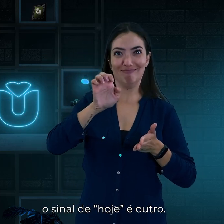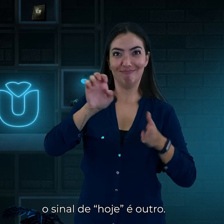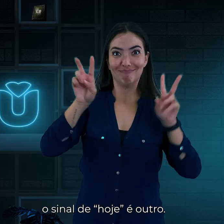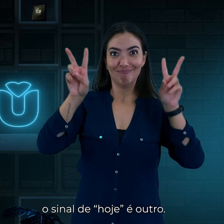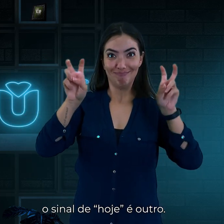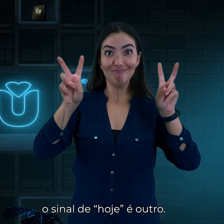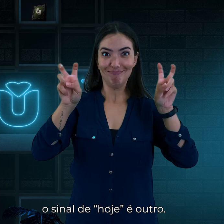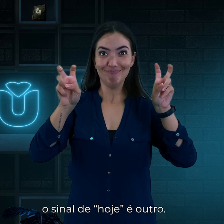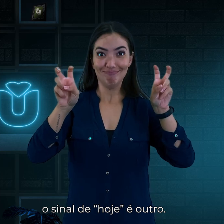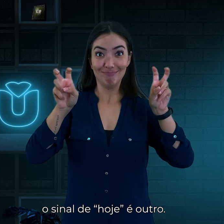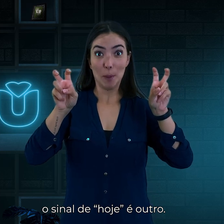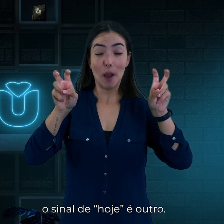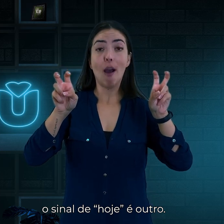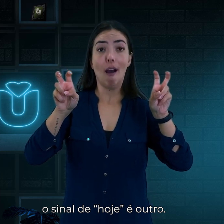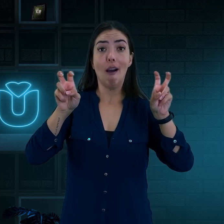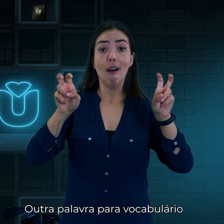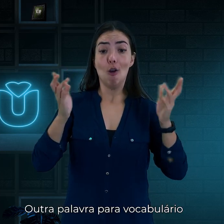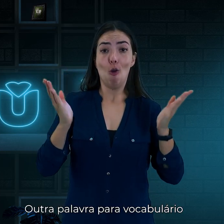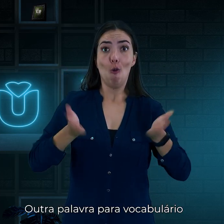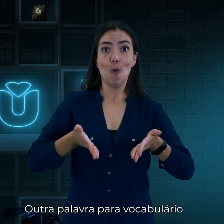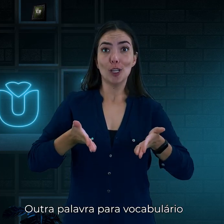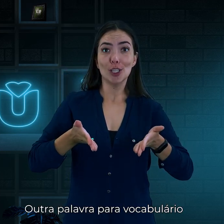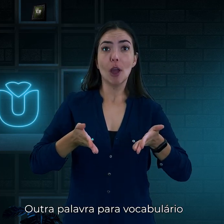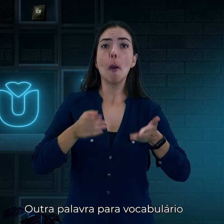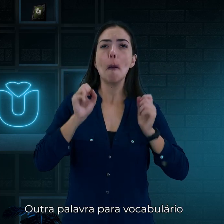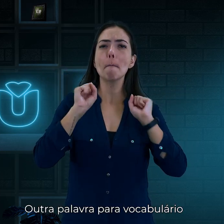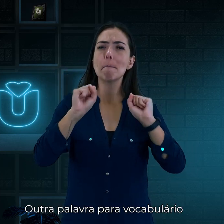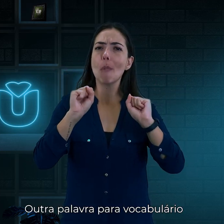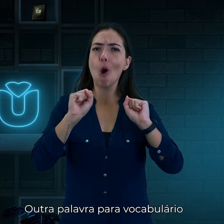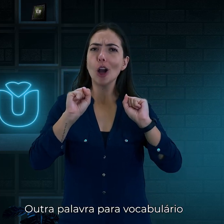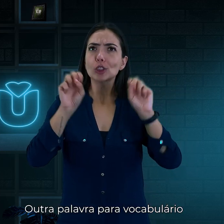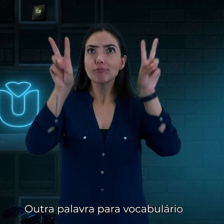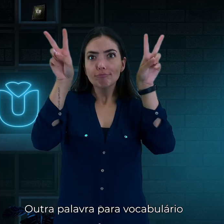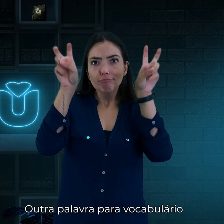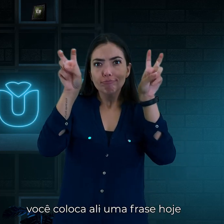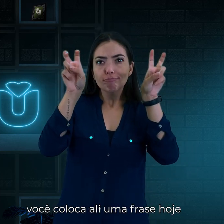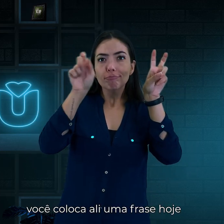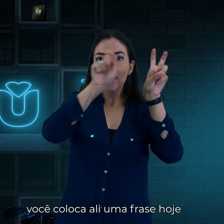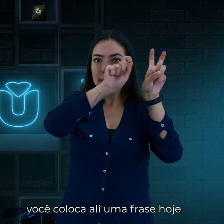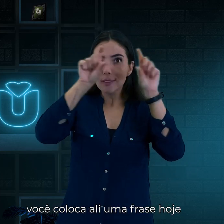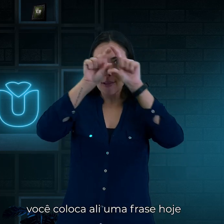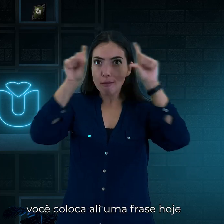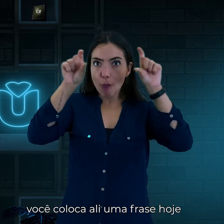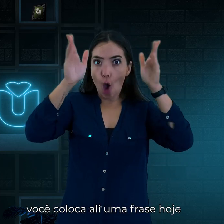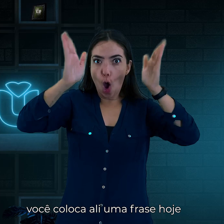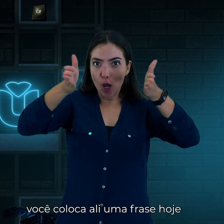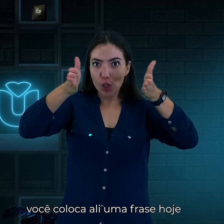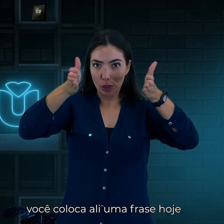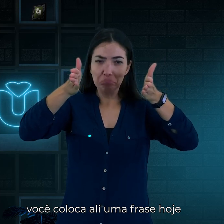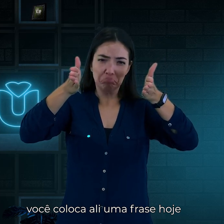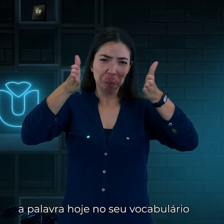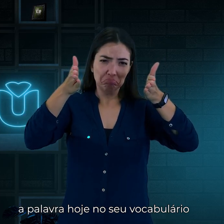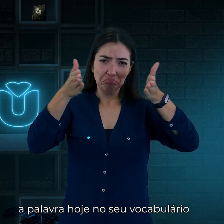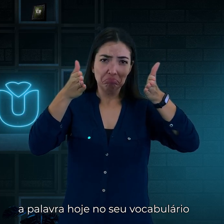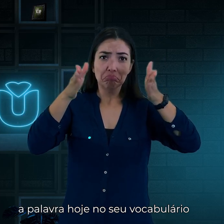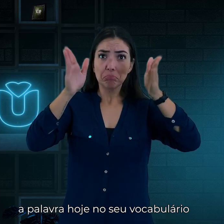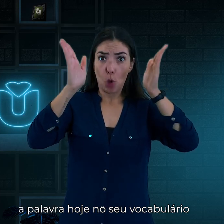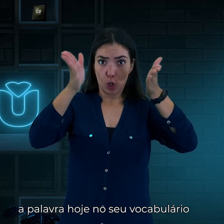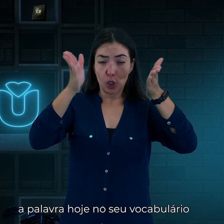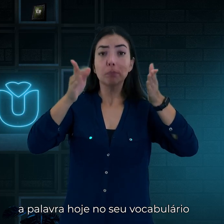hoje. É outra palavra para o vocabulário. Você coloca ali uma frase hoje. A palavra hoje no